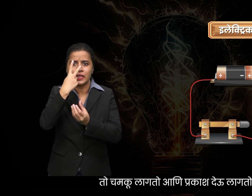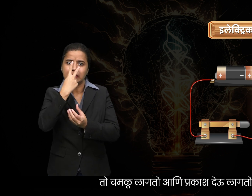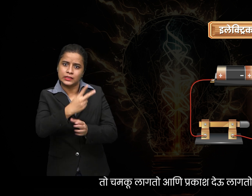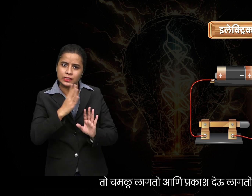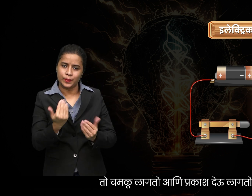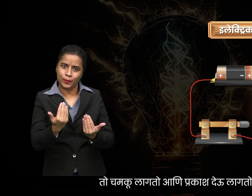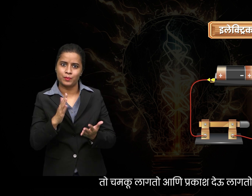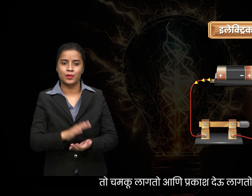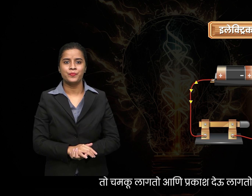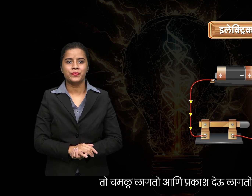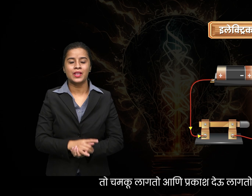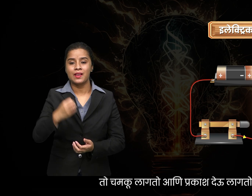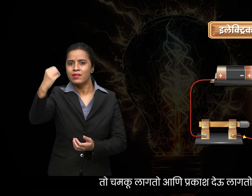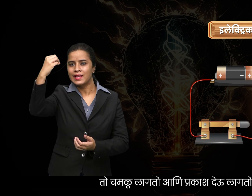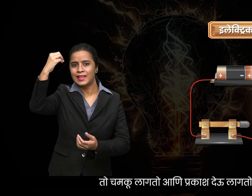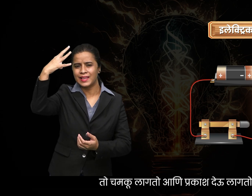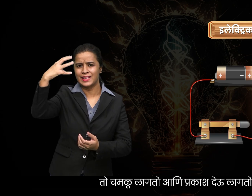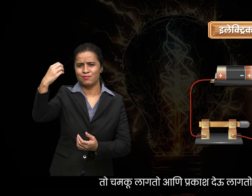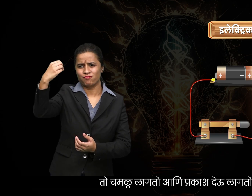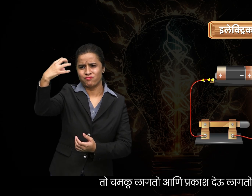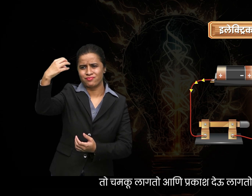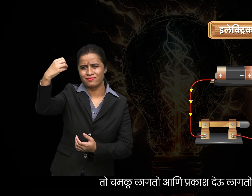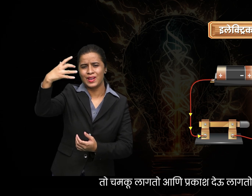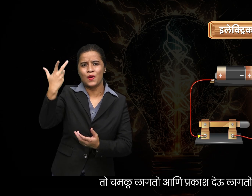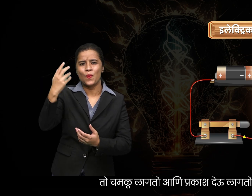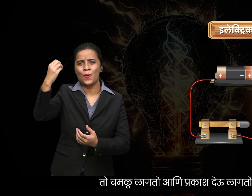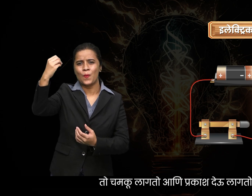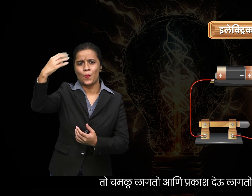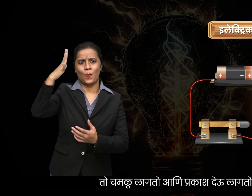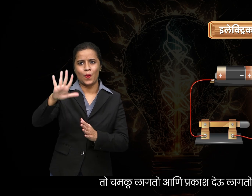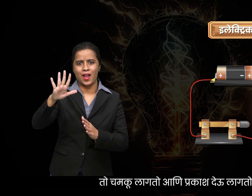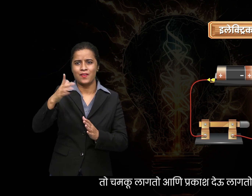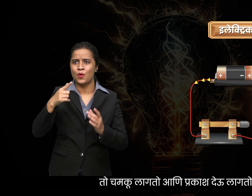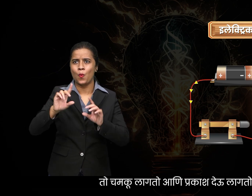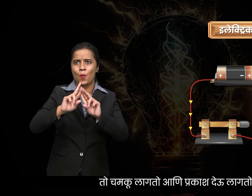तो चमकू लागतो आणि प्रकाश देऊ शकतो.